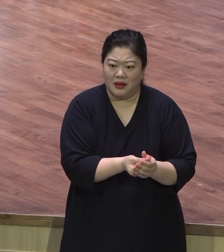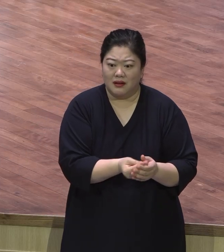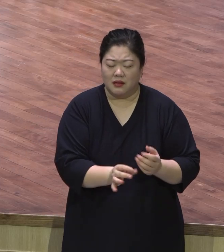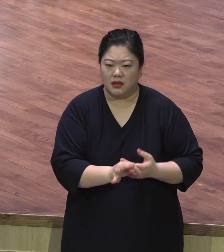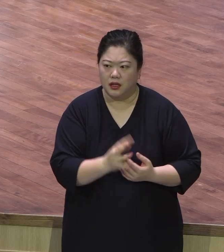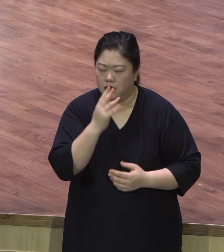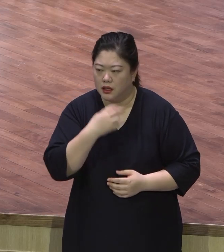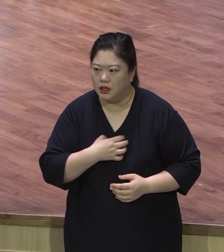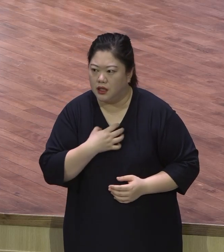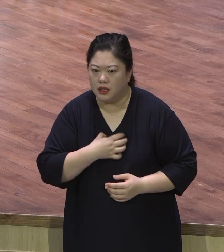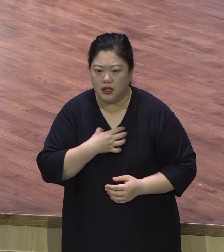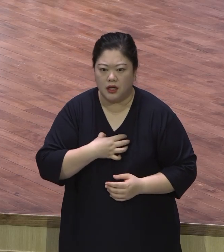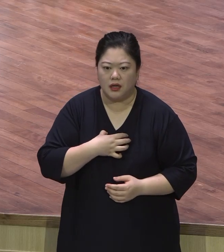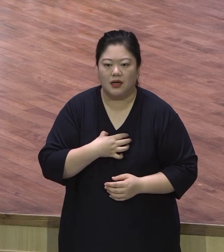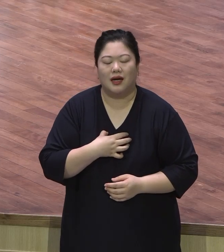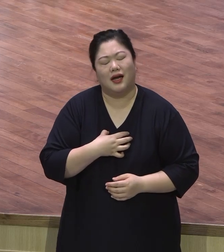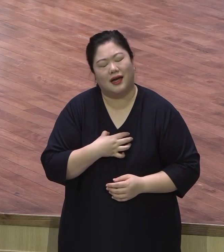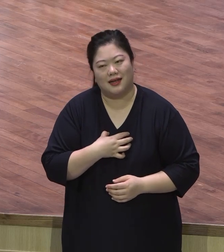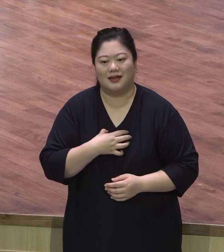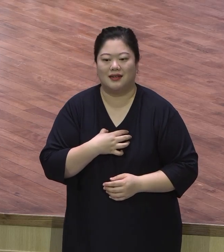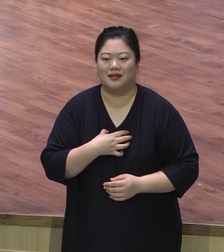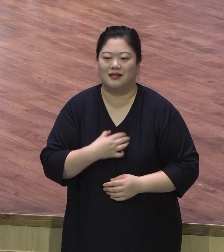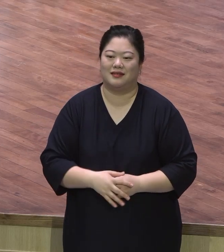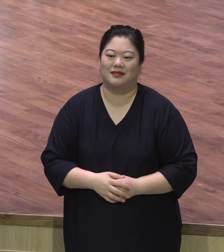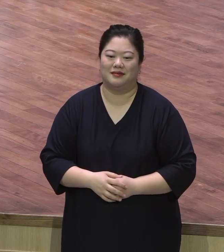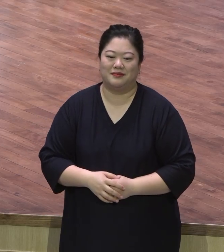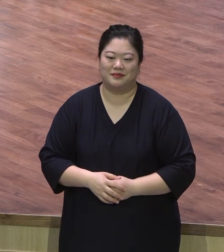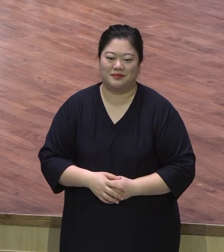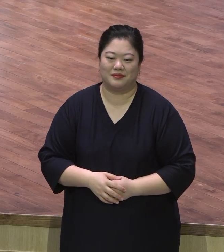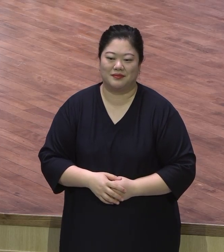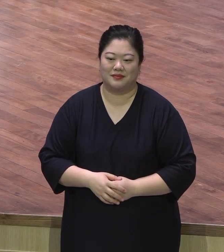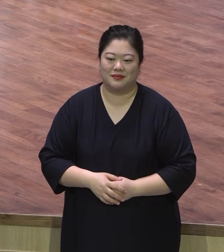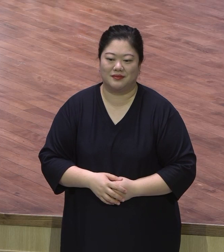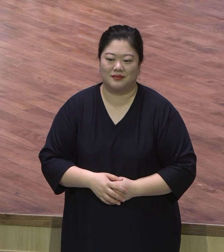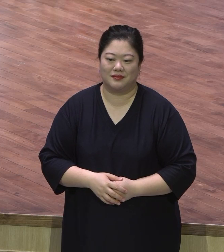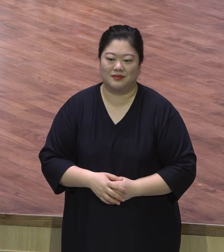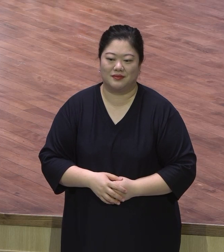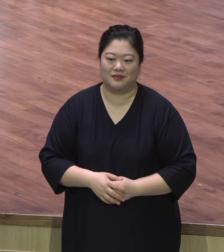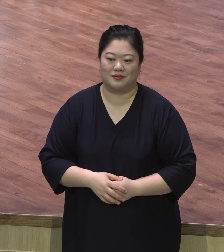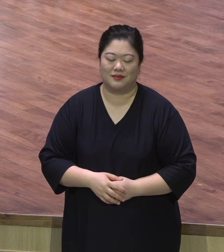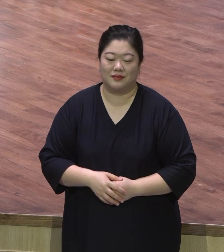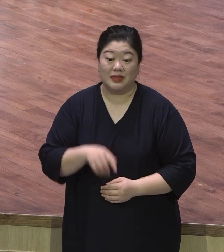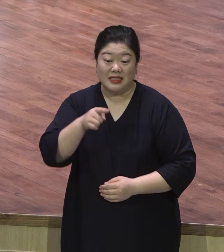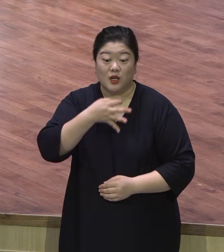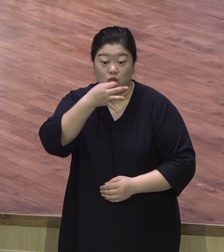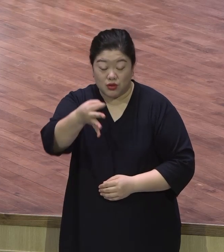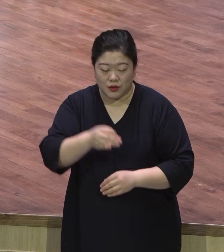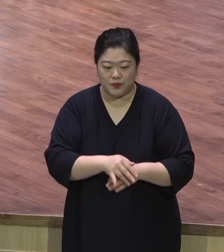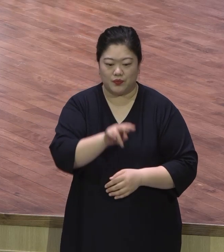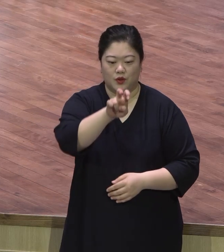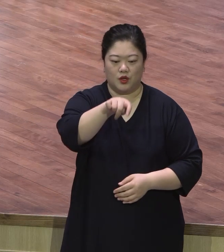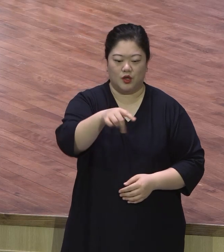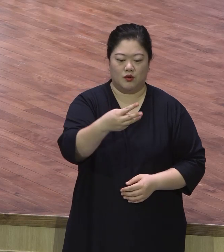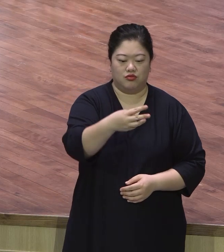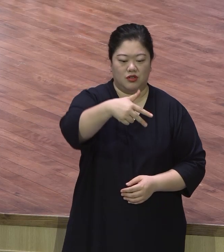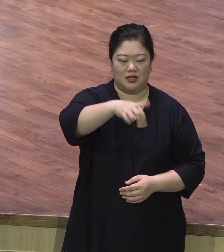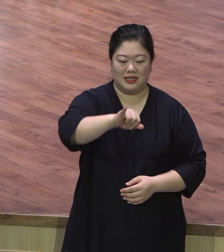산다는 것입니다. 그래서 이런 것을 통틀어서 물질만능주의라고 해요.